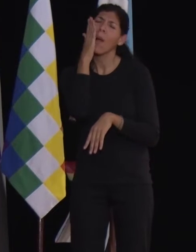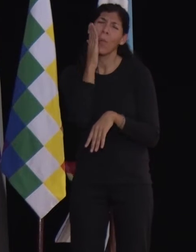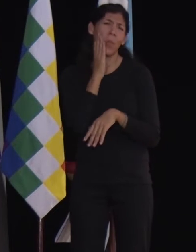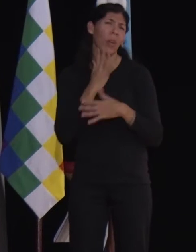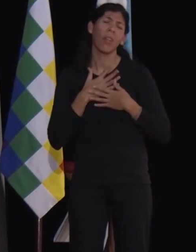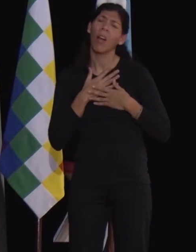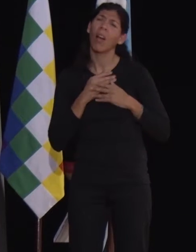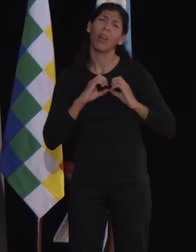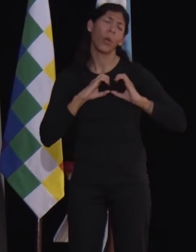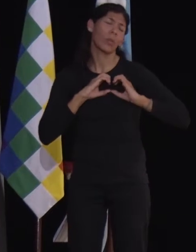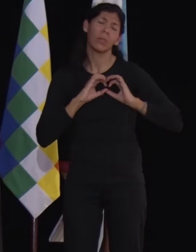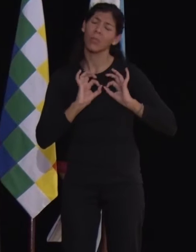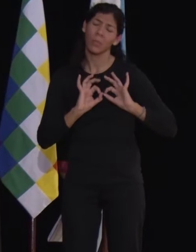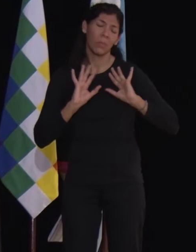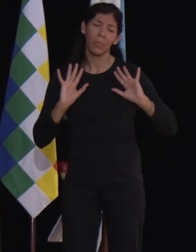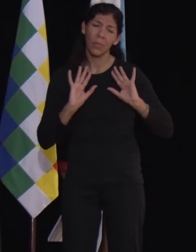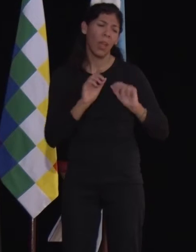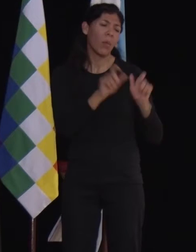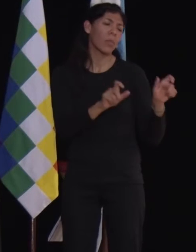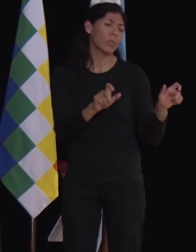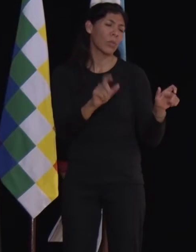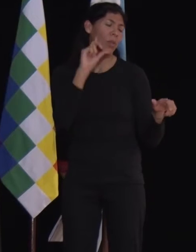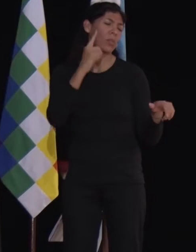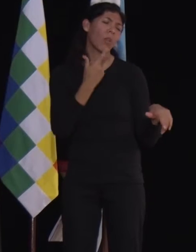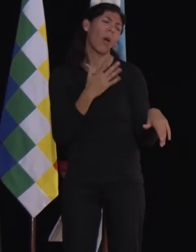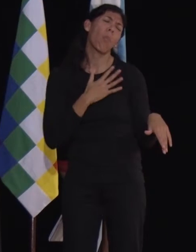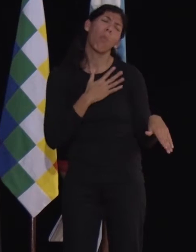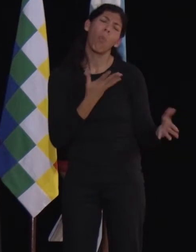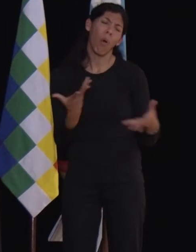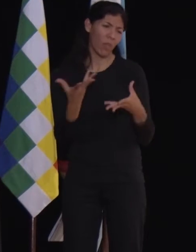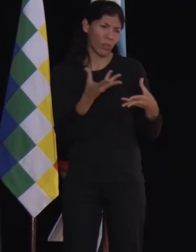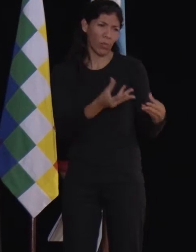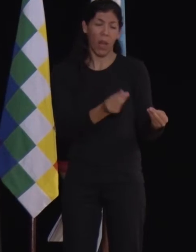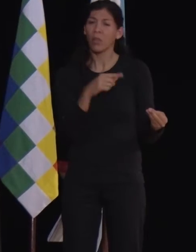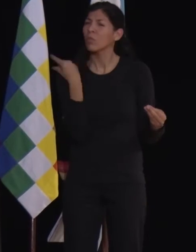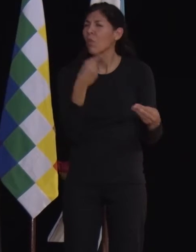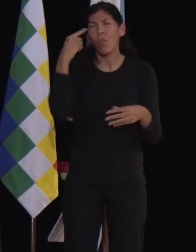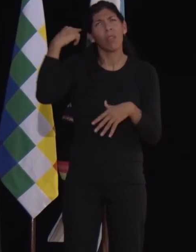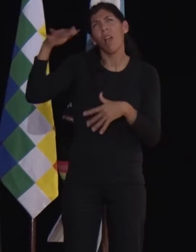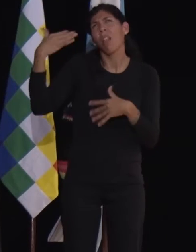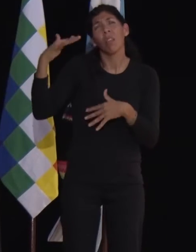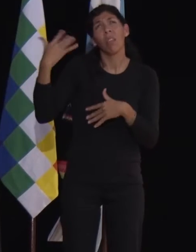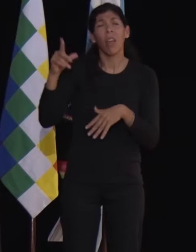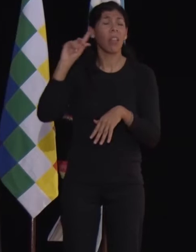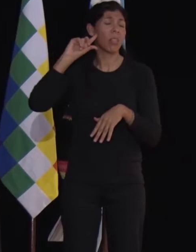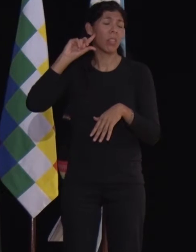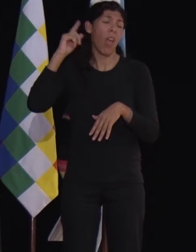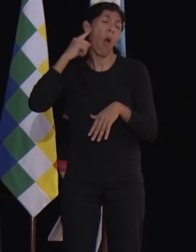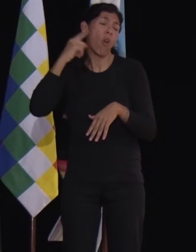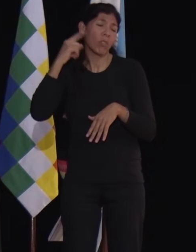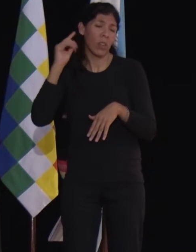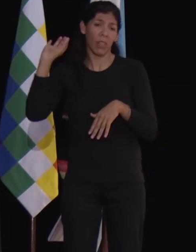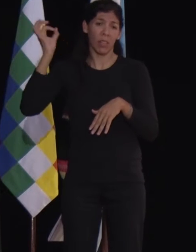que estamos para ayudar a los pobres sordos que tenemos todo el saber por qué somos oyentes que